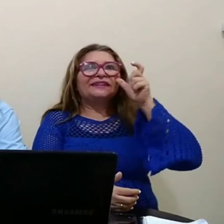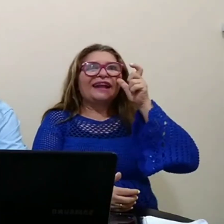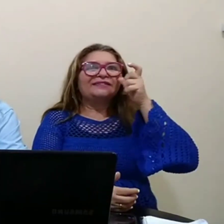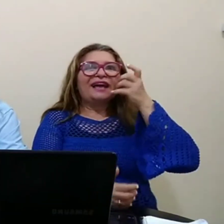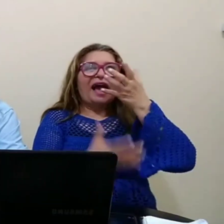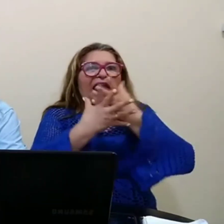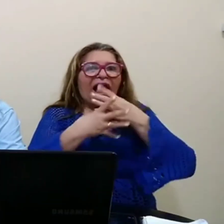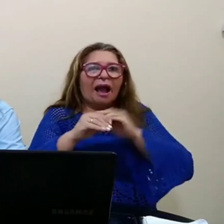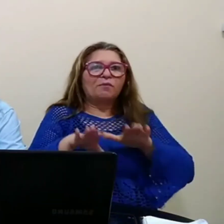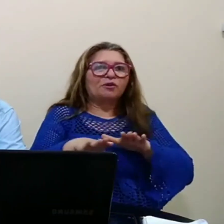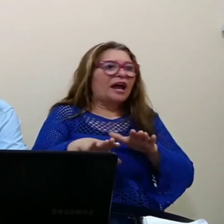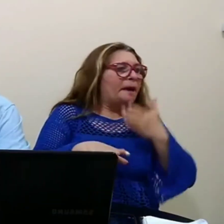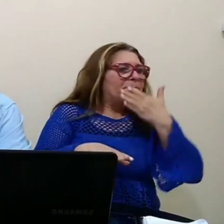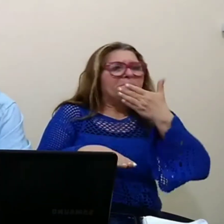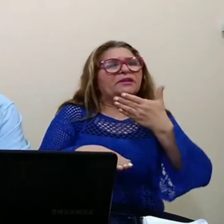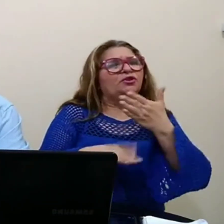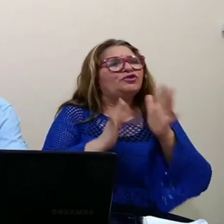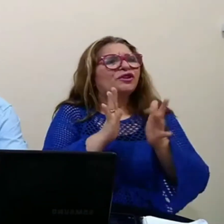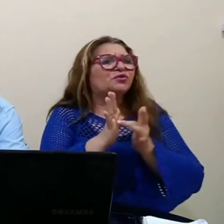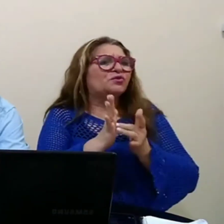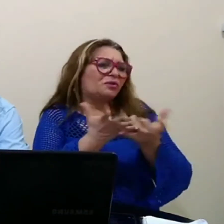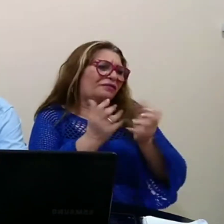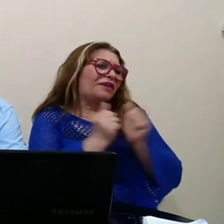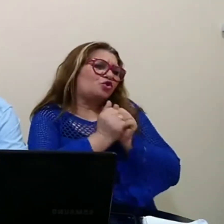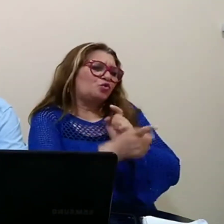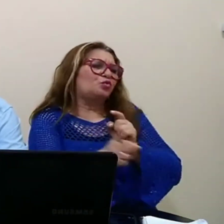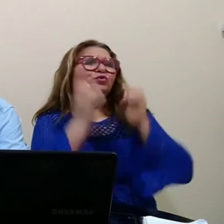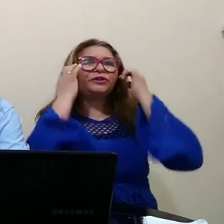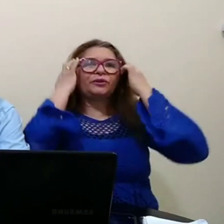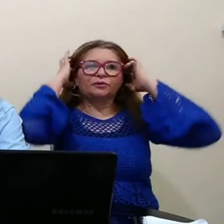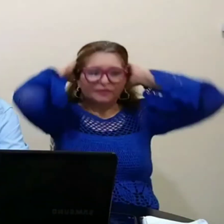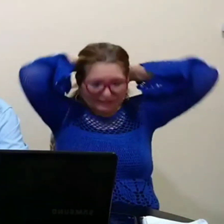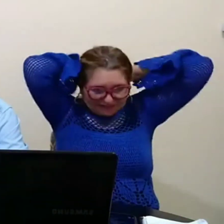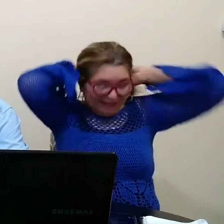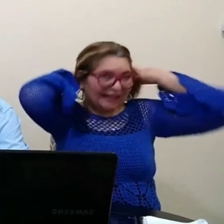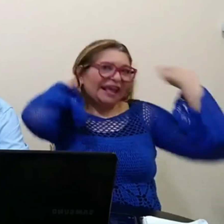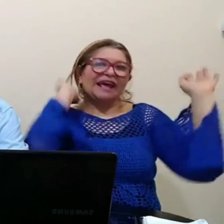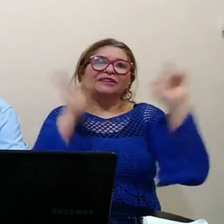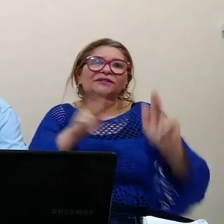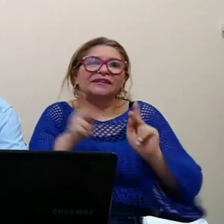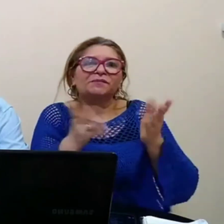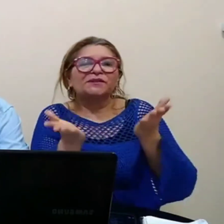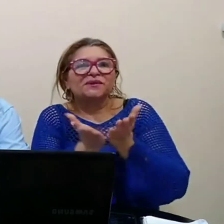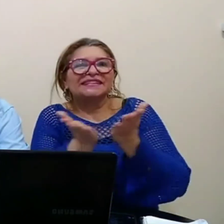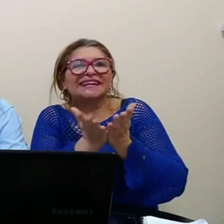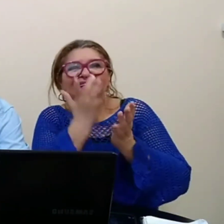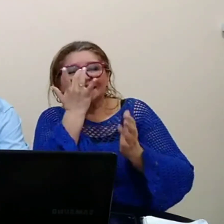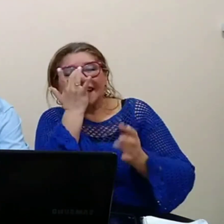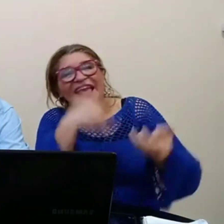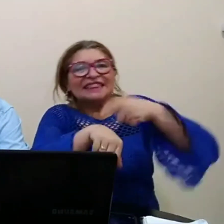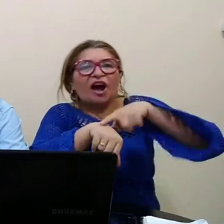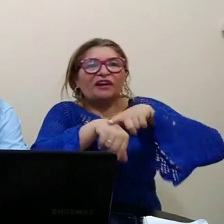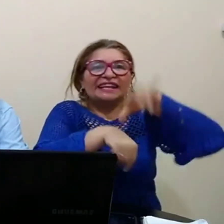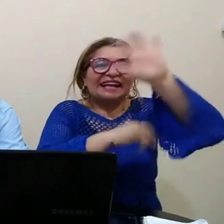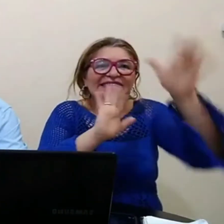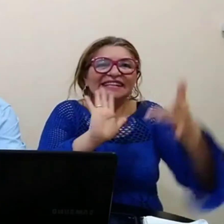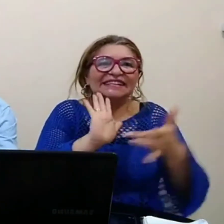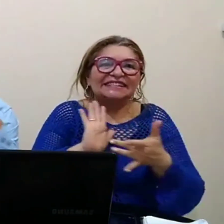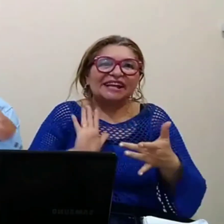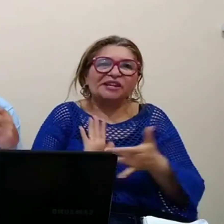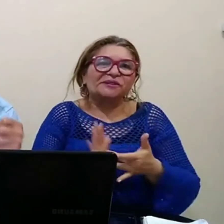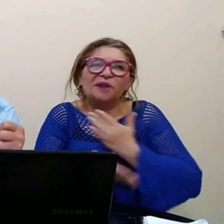ele. Esse é o desejo de todo crente, todo novo crente, principalmente todo novo crente,